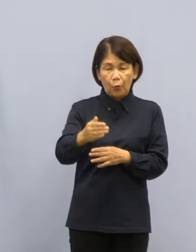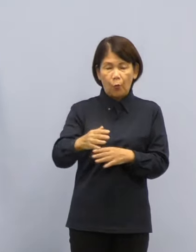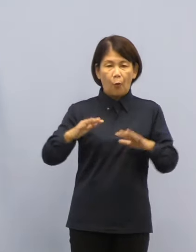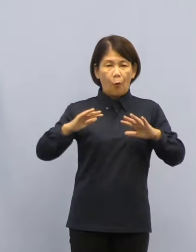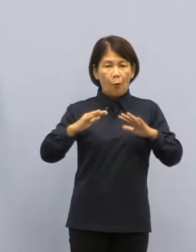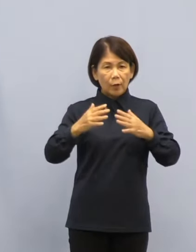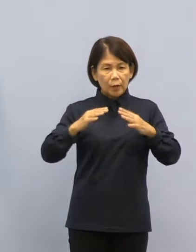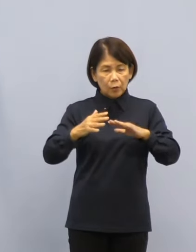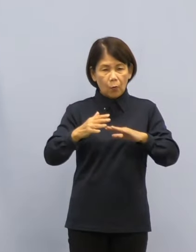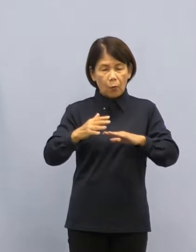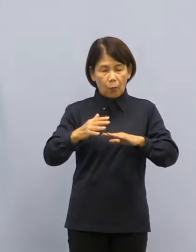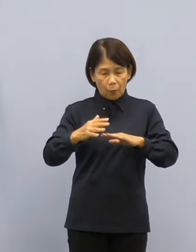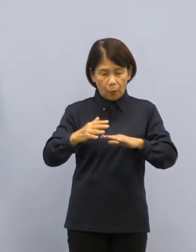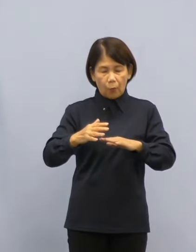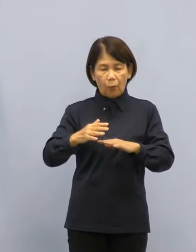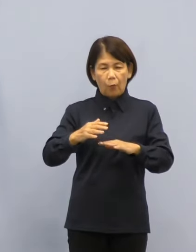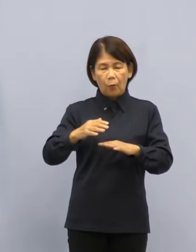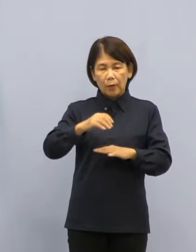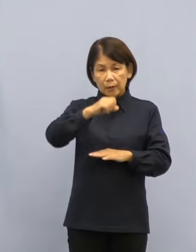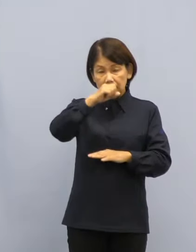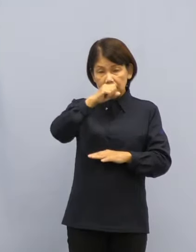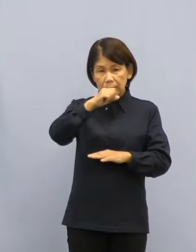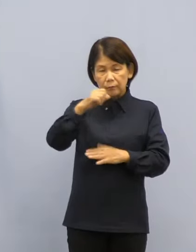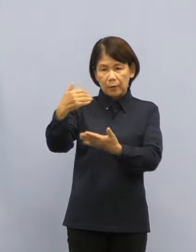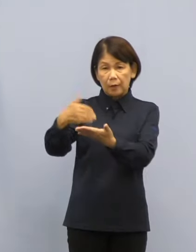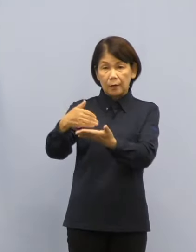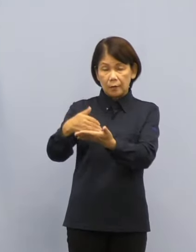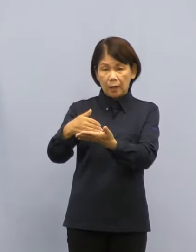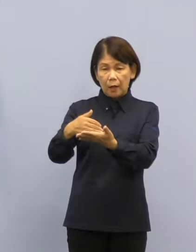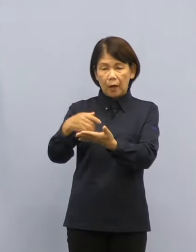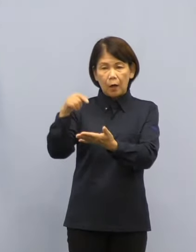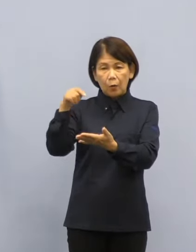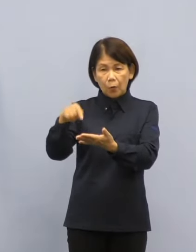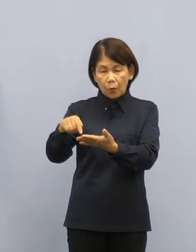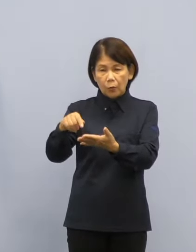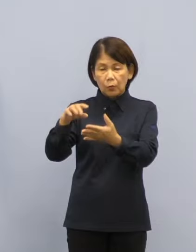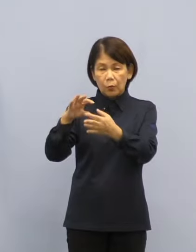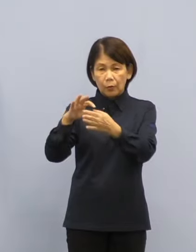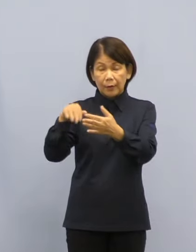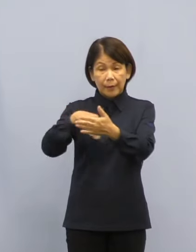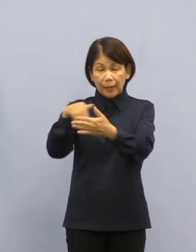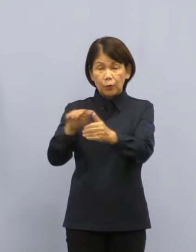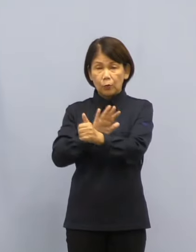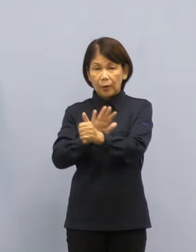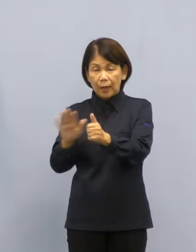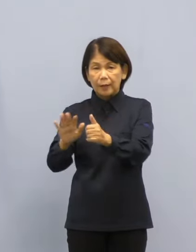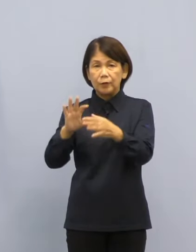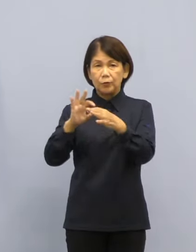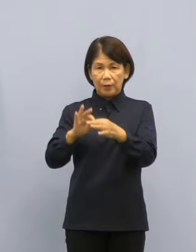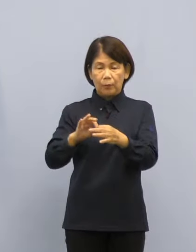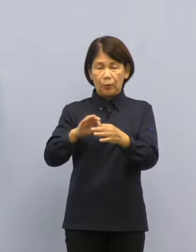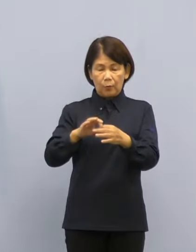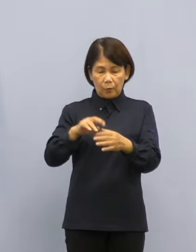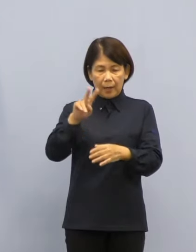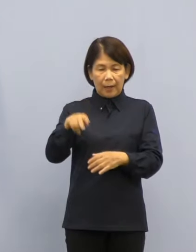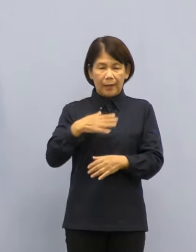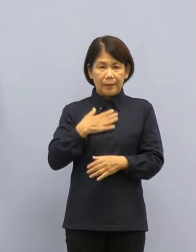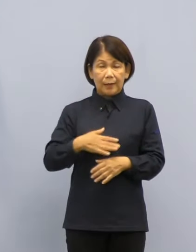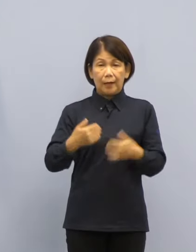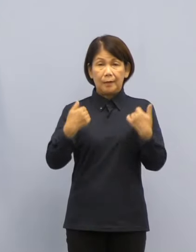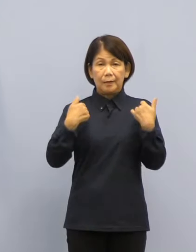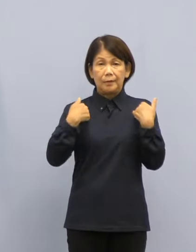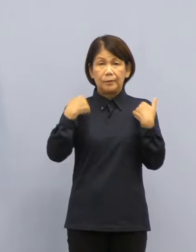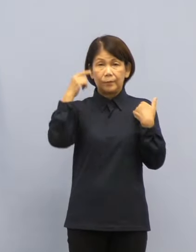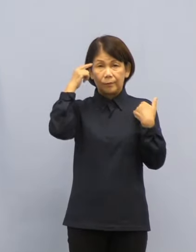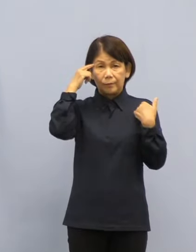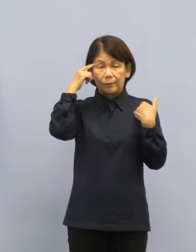ったのか、その背景についてもしっかりと把握する必要があるんだろうと、理解する必要があるんだろうと思いますので、今